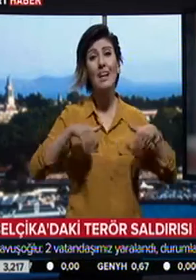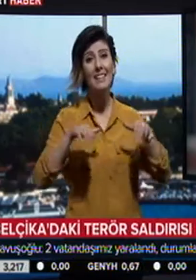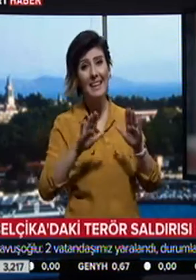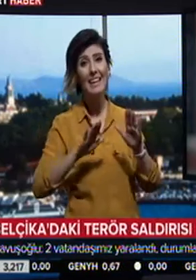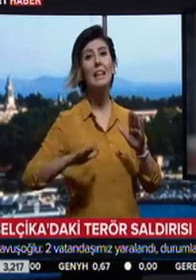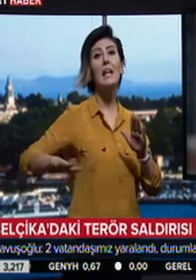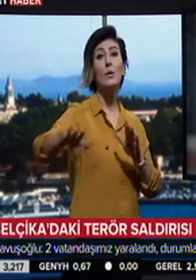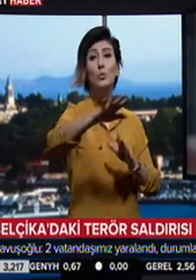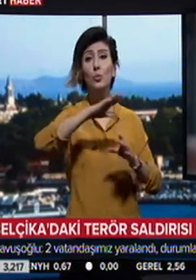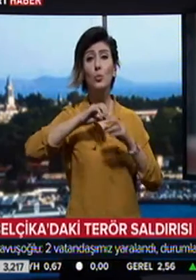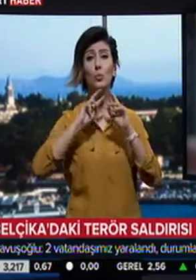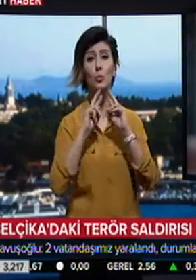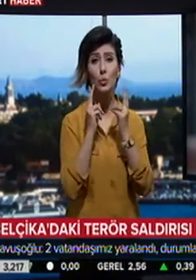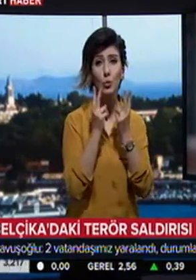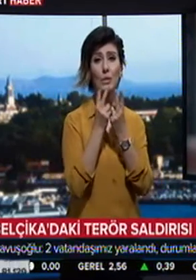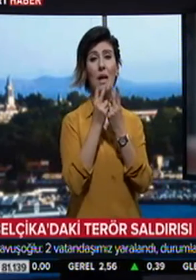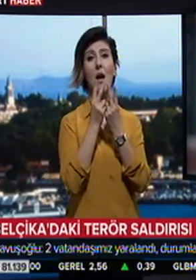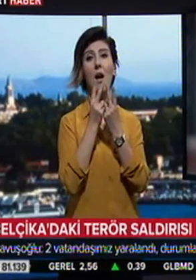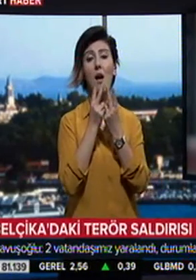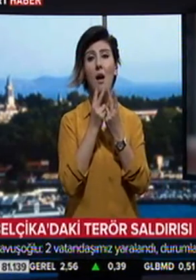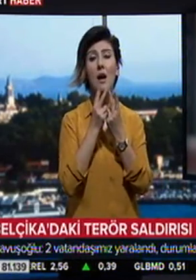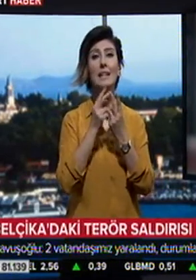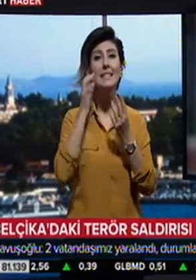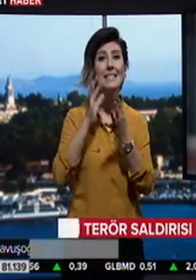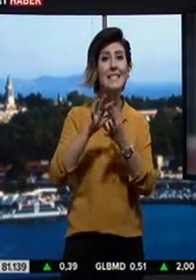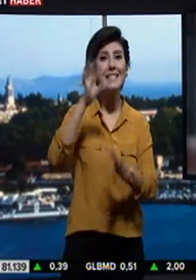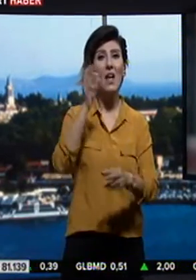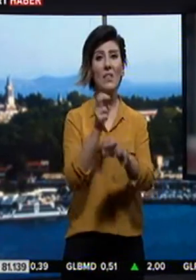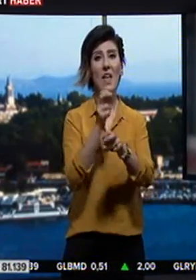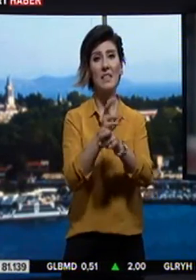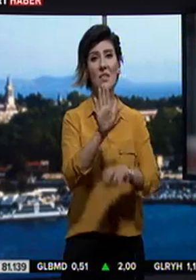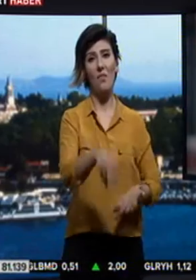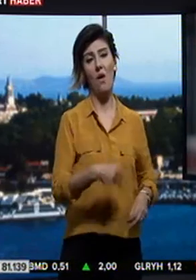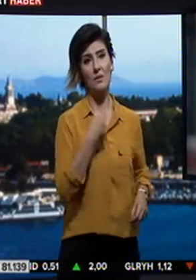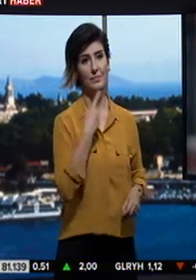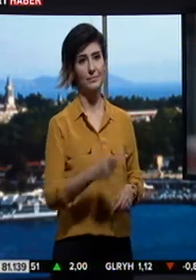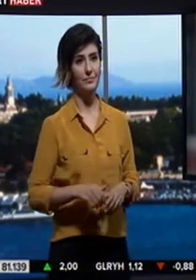bugün tüm dünyayı ve insanlığı tehdit ediyor.